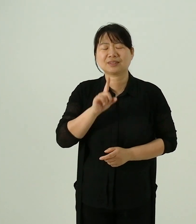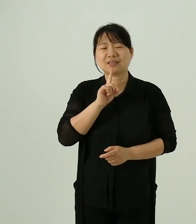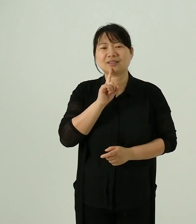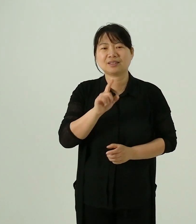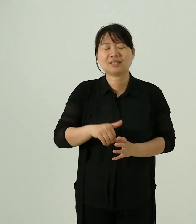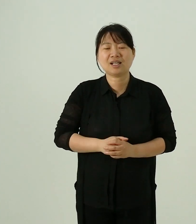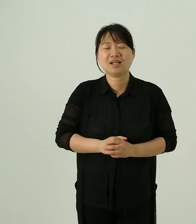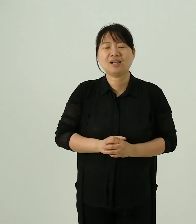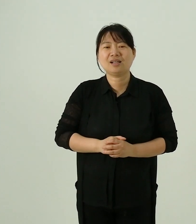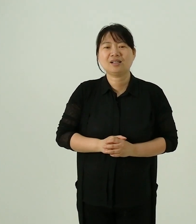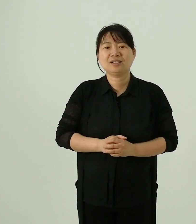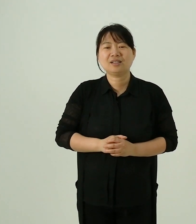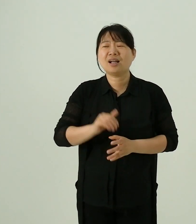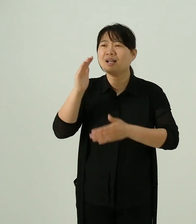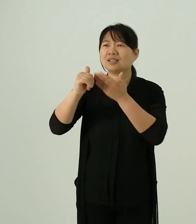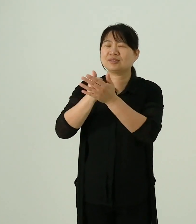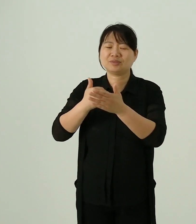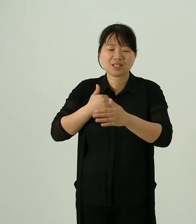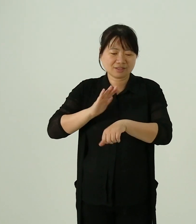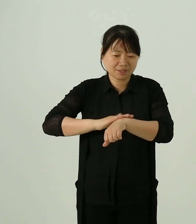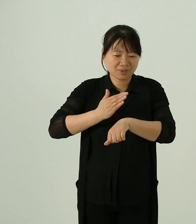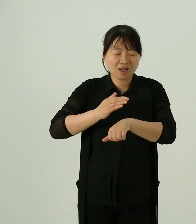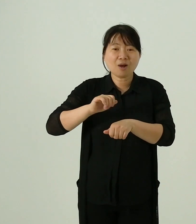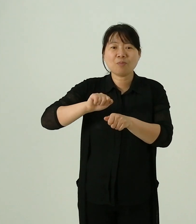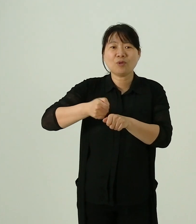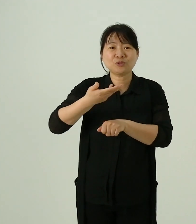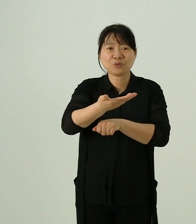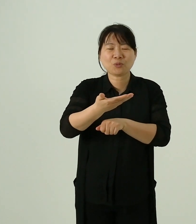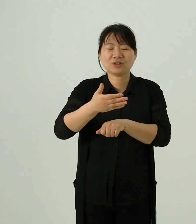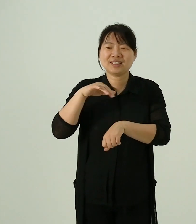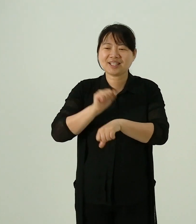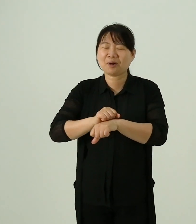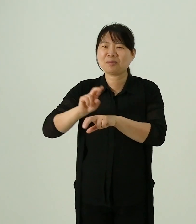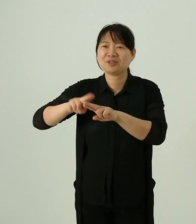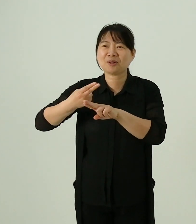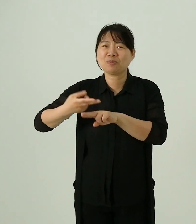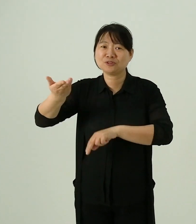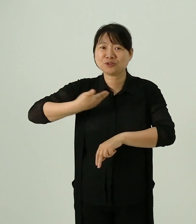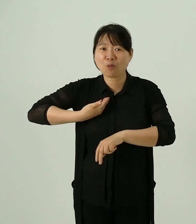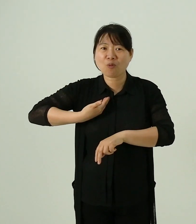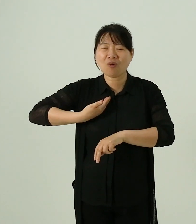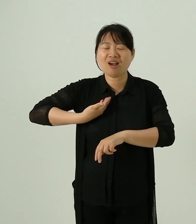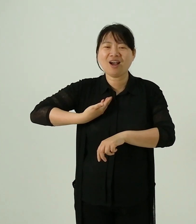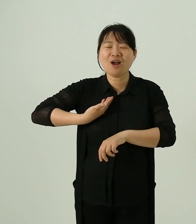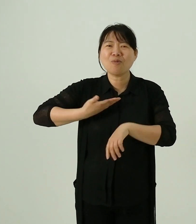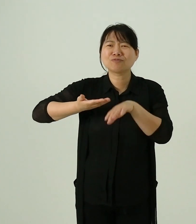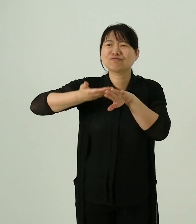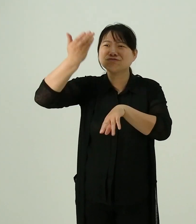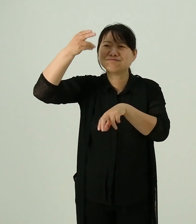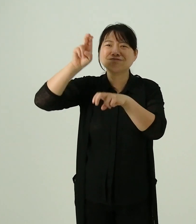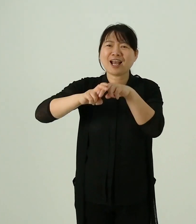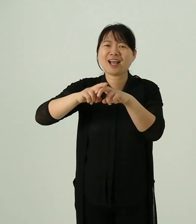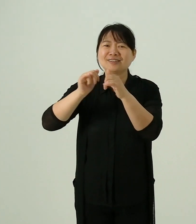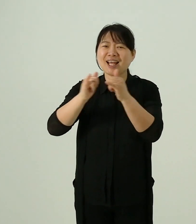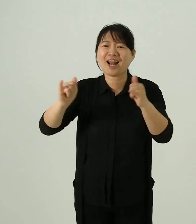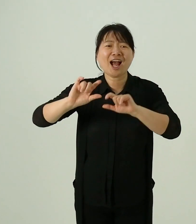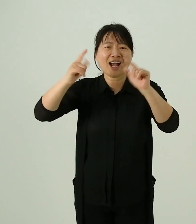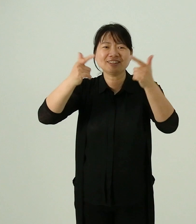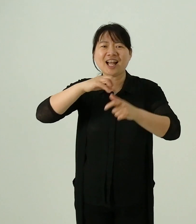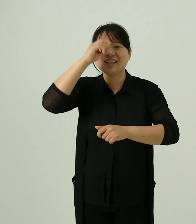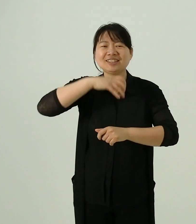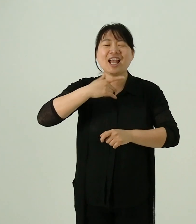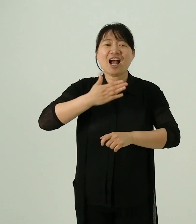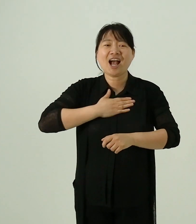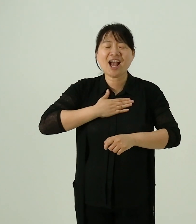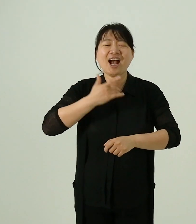그분이 잘못하면 벌 주고 잘하면 상 주고 하는 그런 무슨 위에 상관 같은 분이 아니에요. 그냥